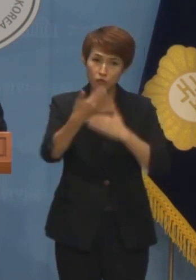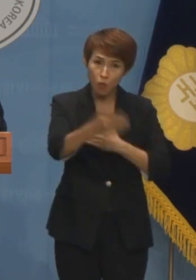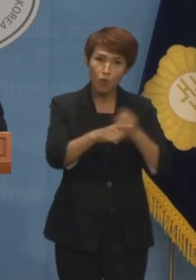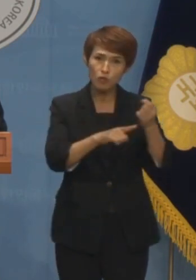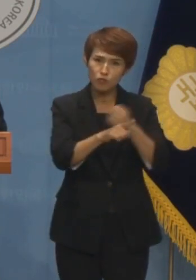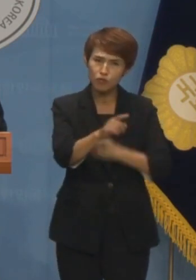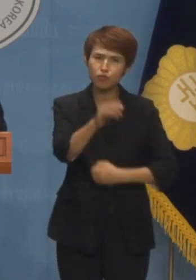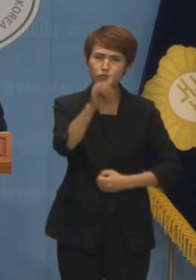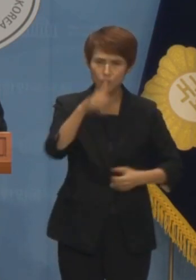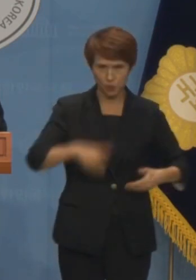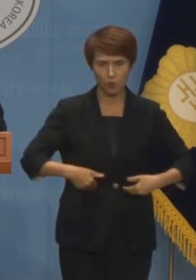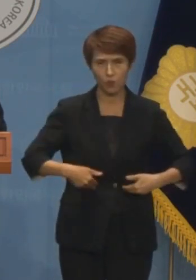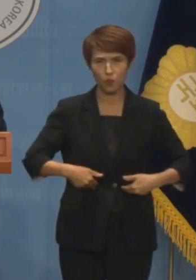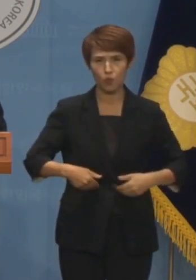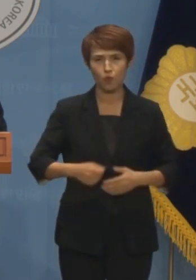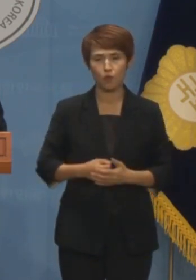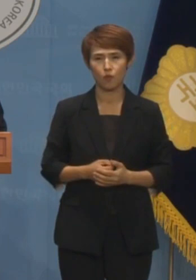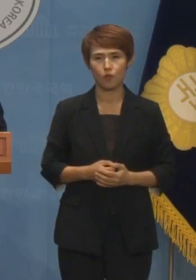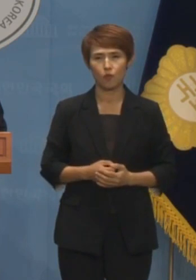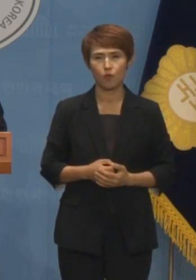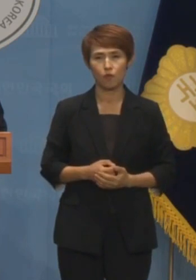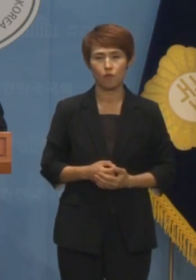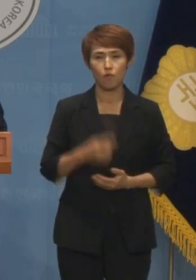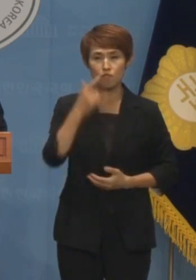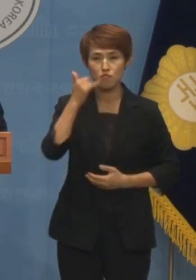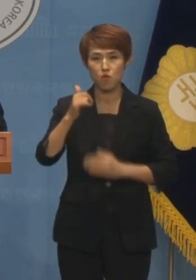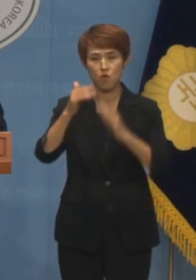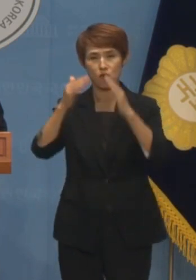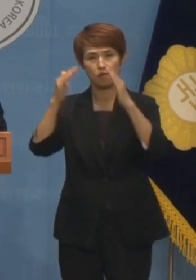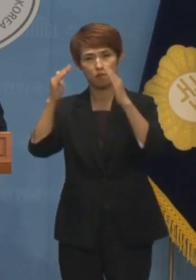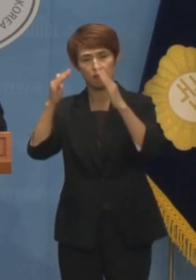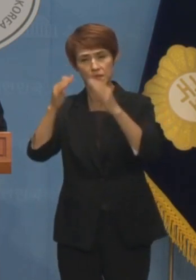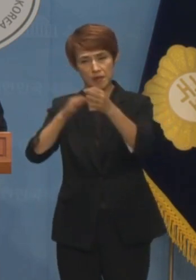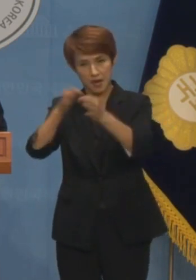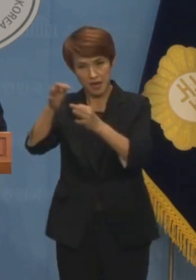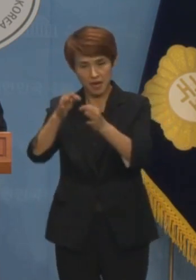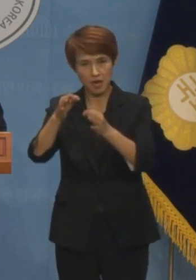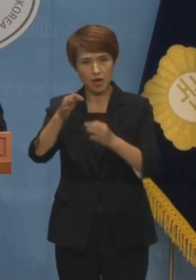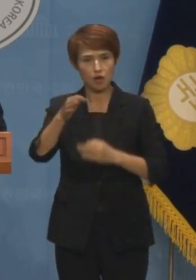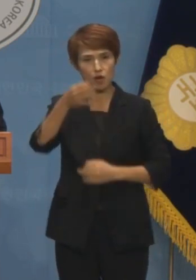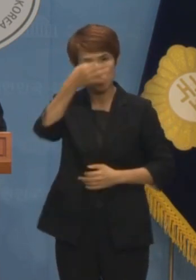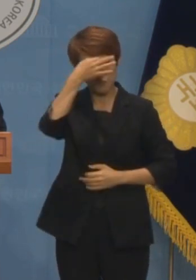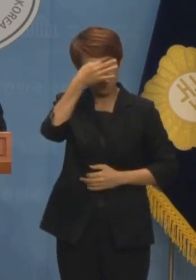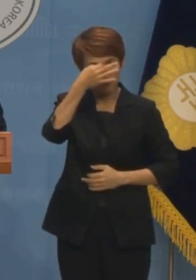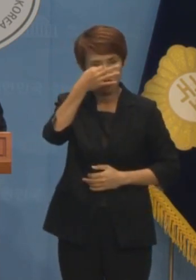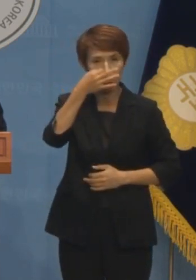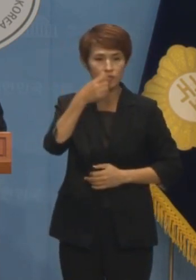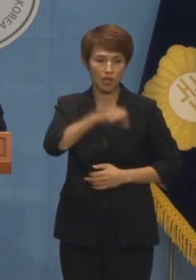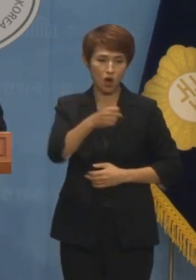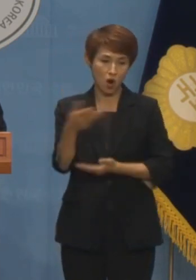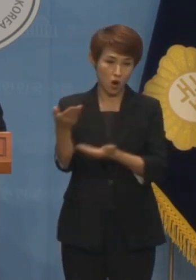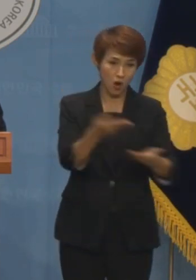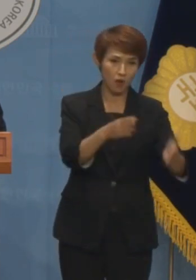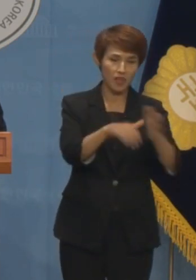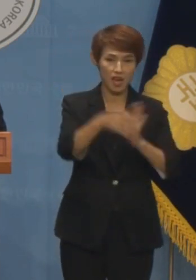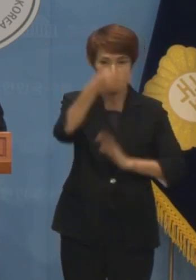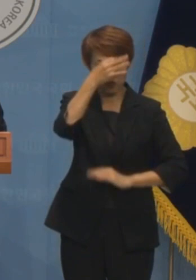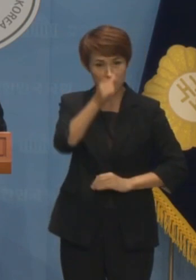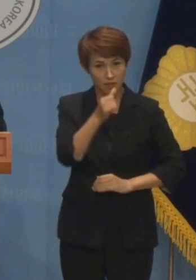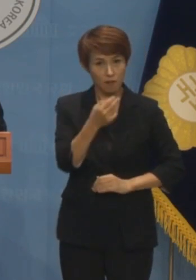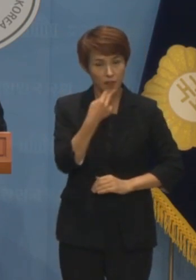우리나라는 상속할 가업이 어떤 기술력이 있는지, 경쟁력이 있는지 확인하지